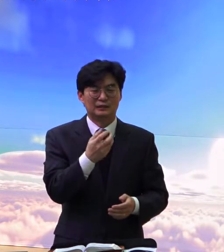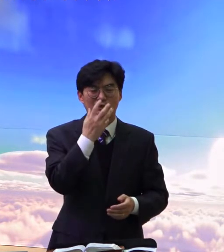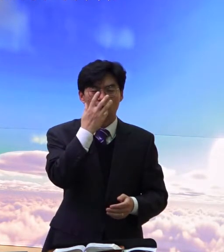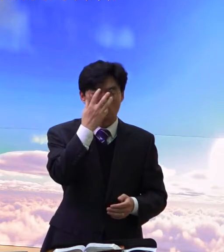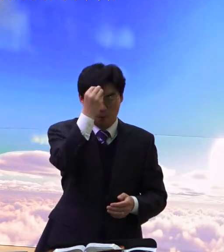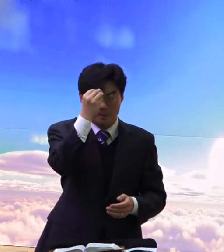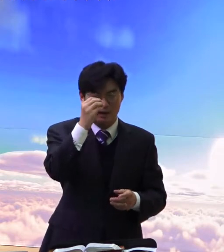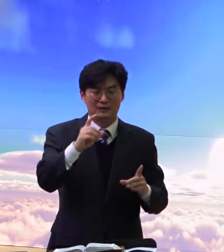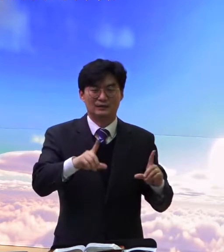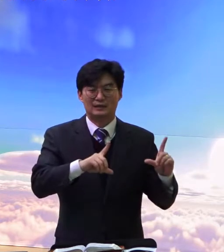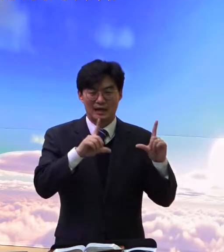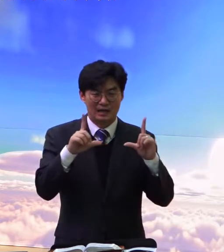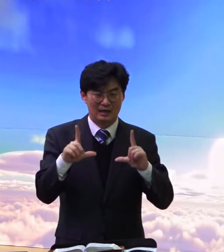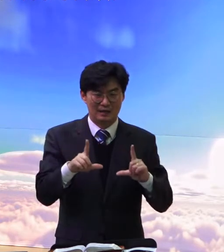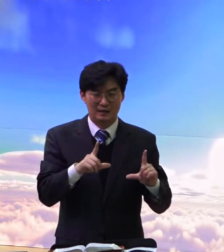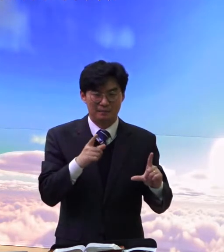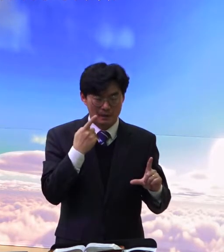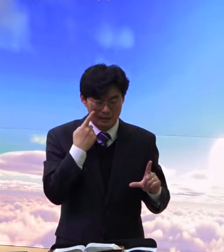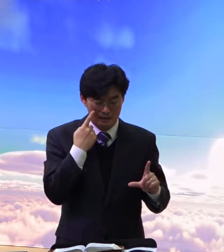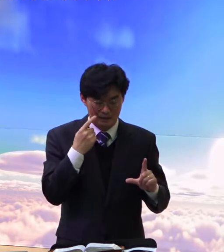삶을 살고 있지는 않습니까?